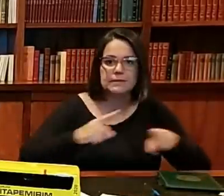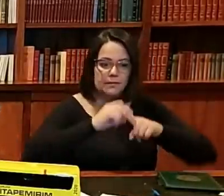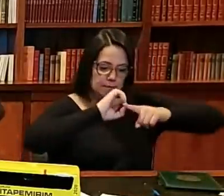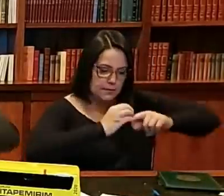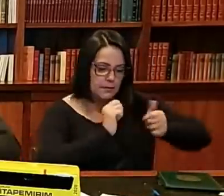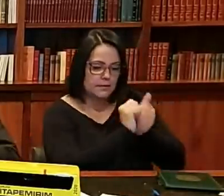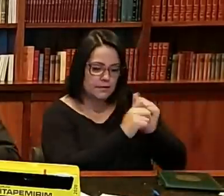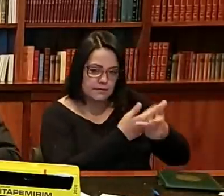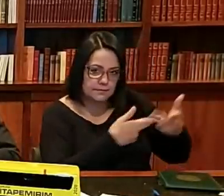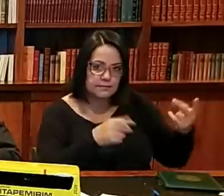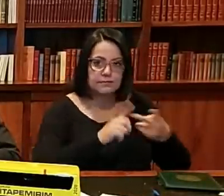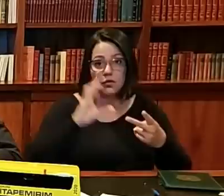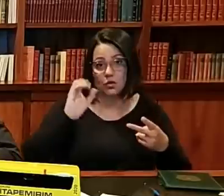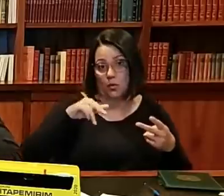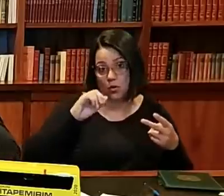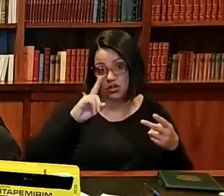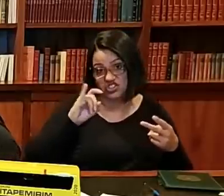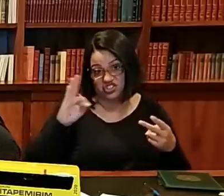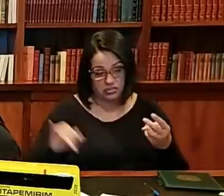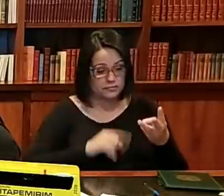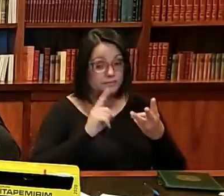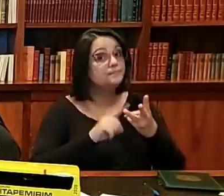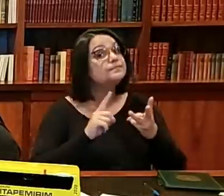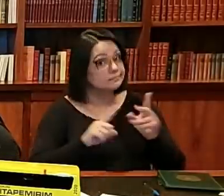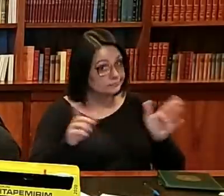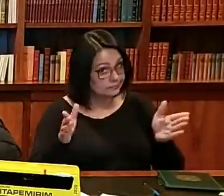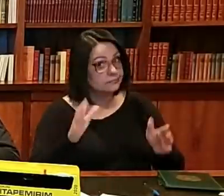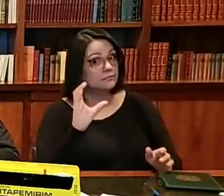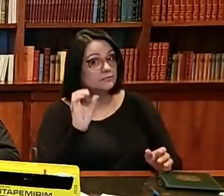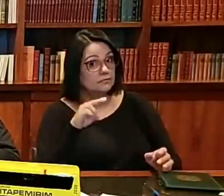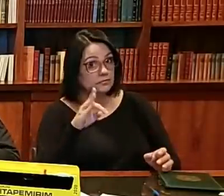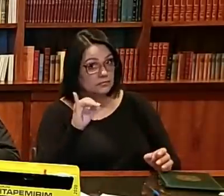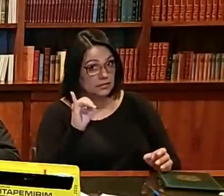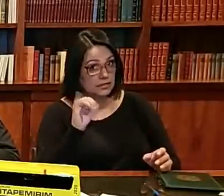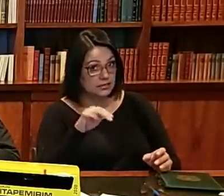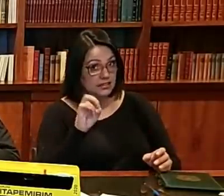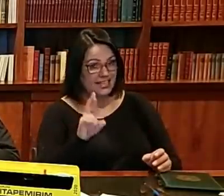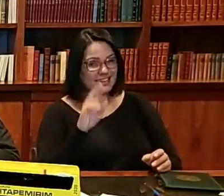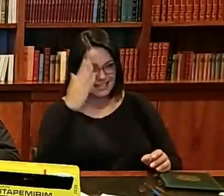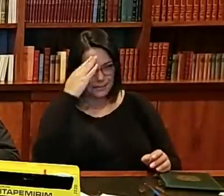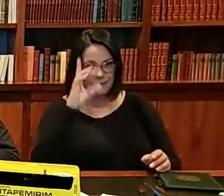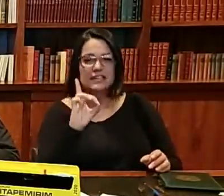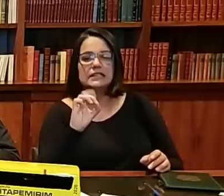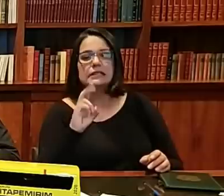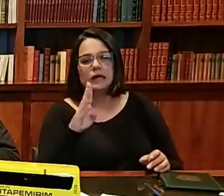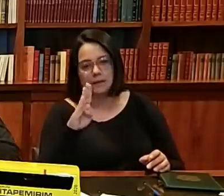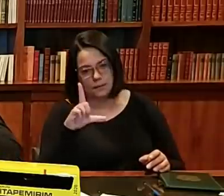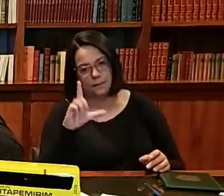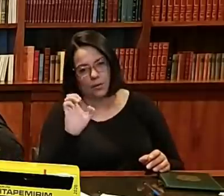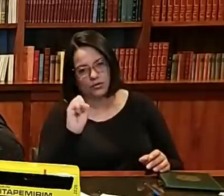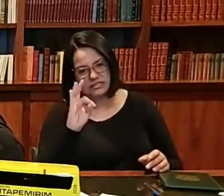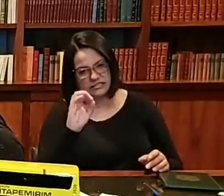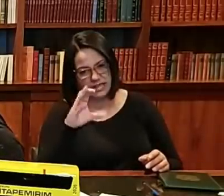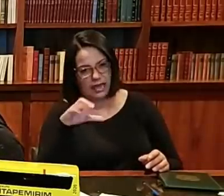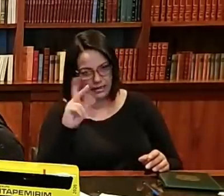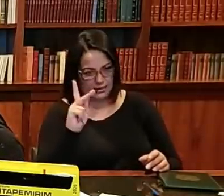para container, nós vamos ter o vagão, nós vamos operar com vagão duplo, né? Com container duplo, double stack, que a gente chama, né? Então